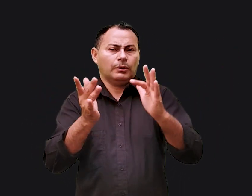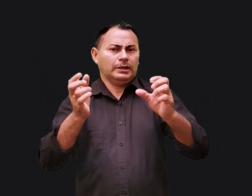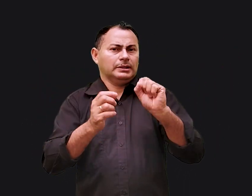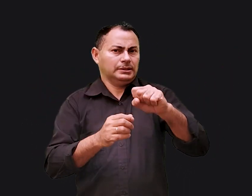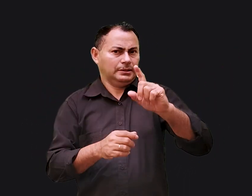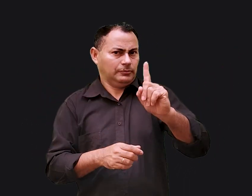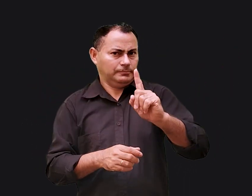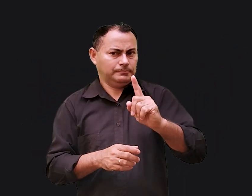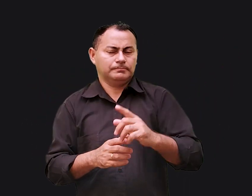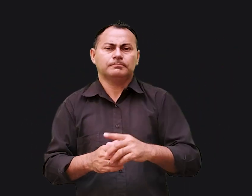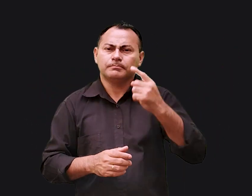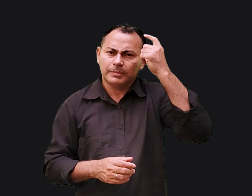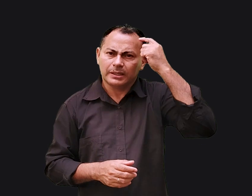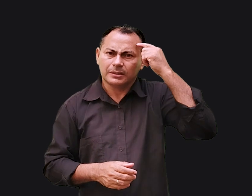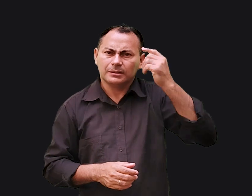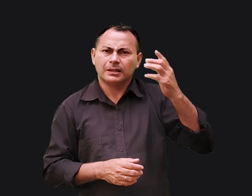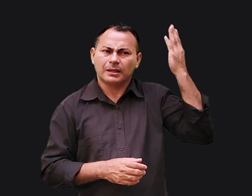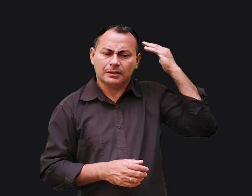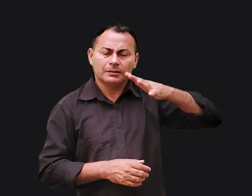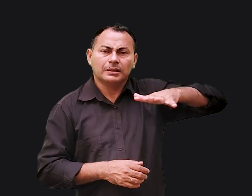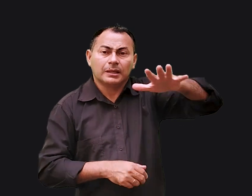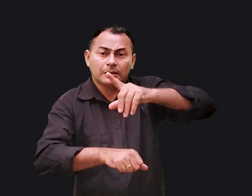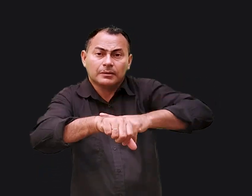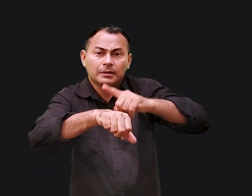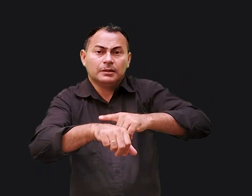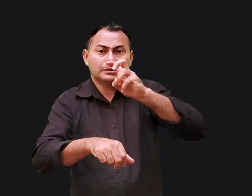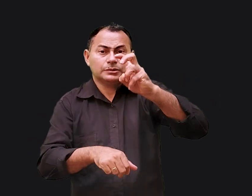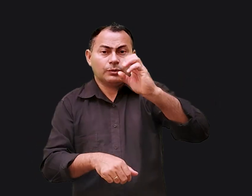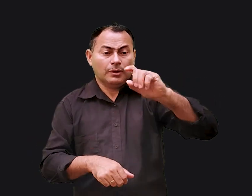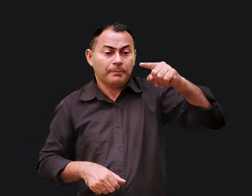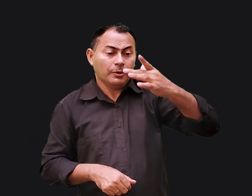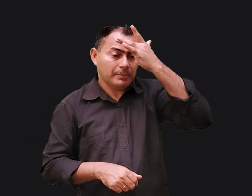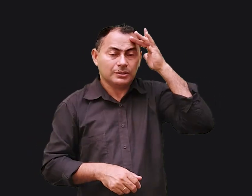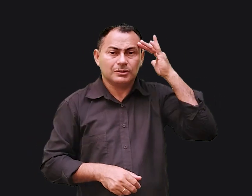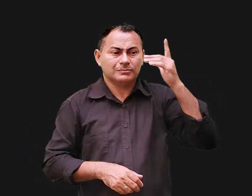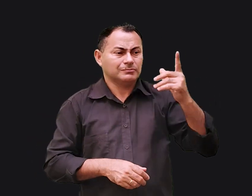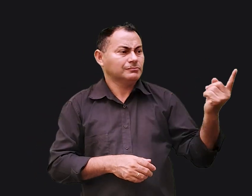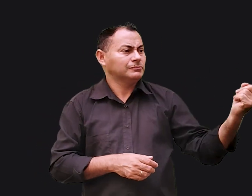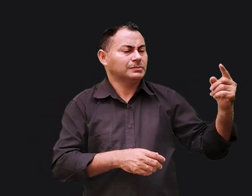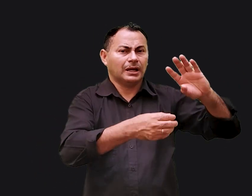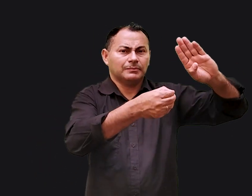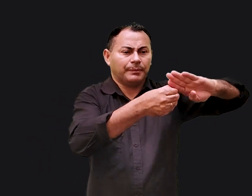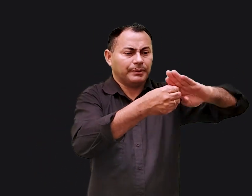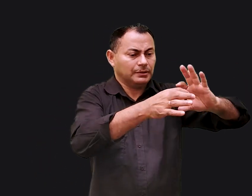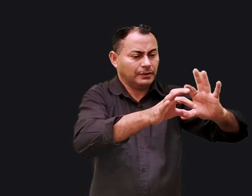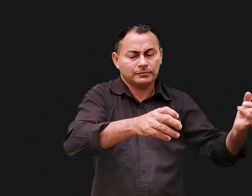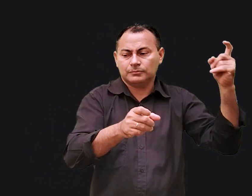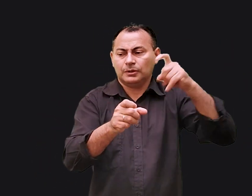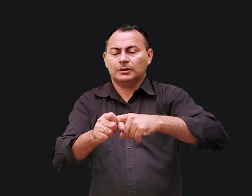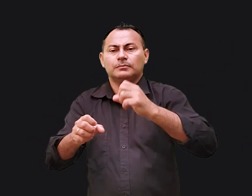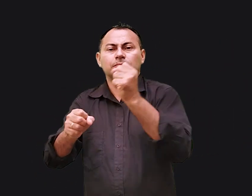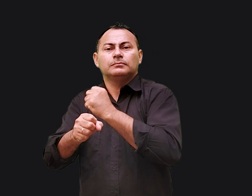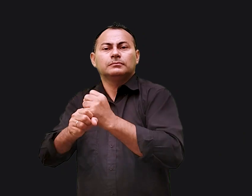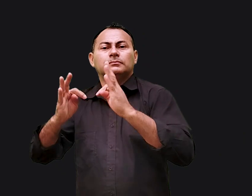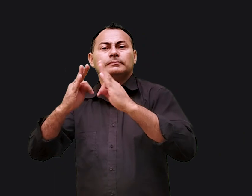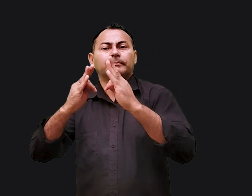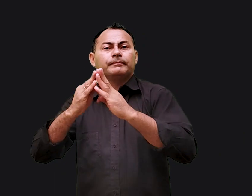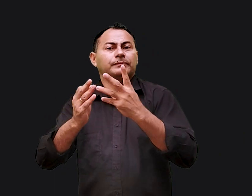glorioso assim. Imagine-se naquele cenário, 50.000 pessoas maltrapilhas voltando para reconstruir o templo. Eles não